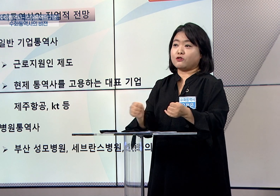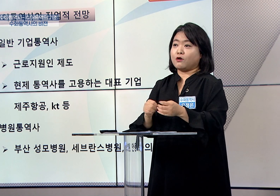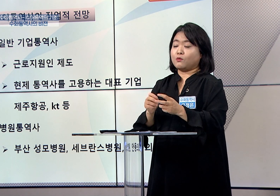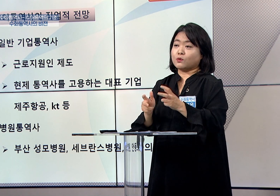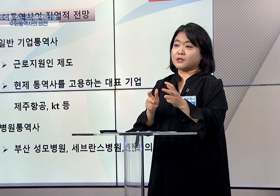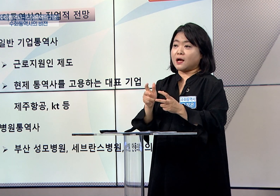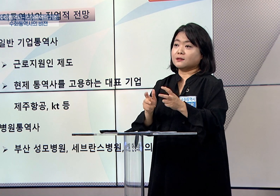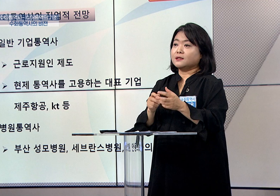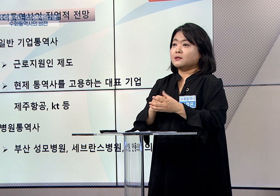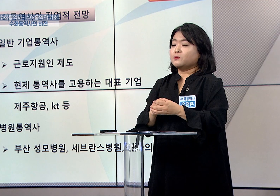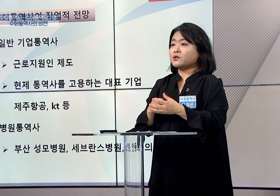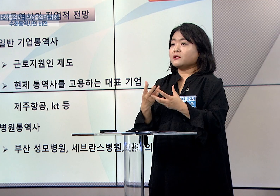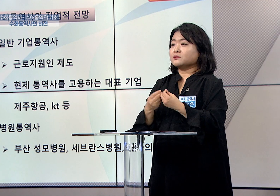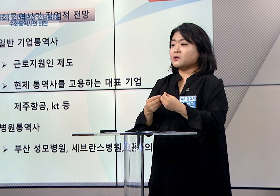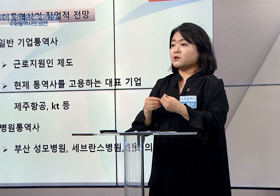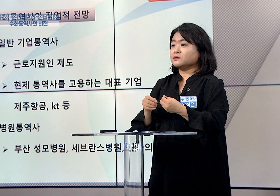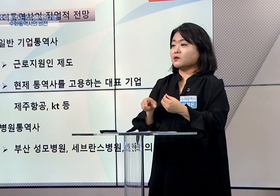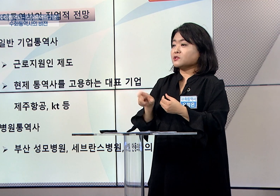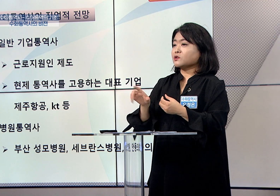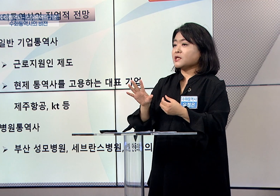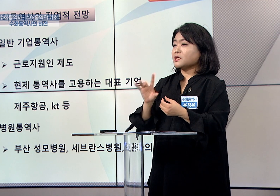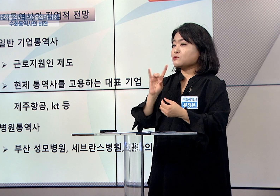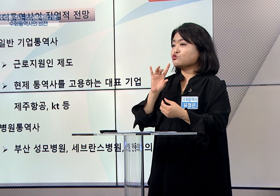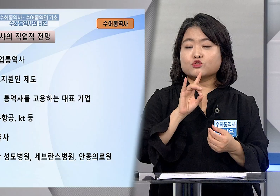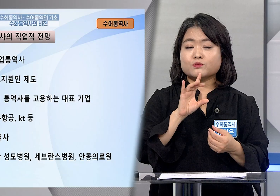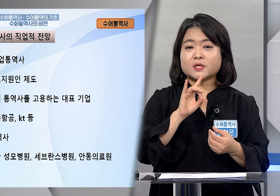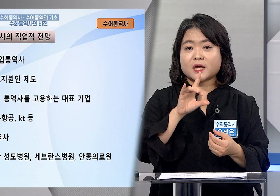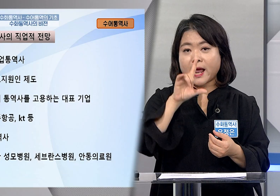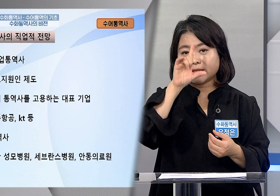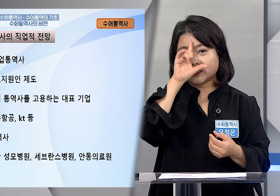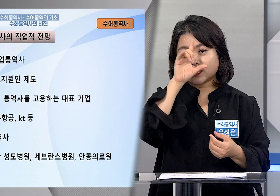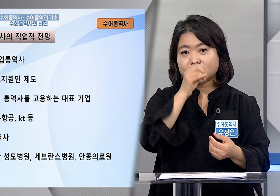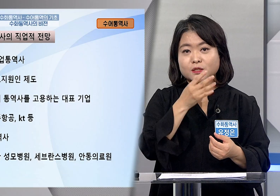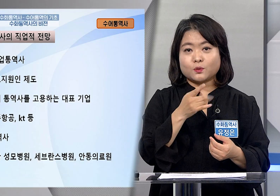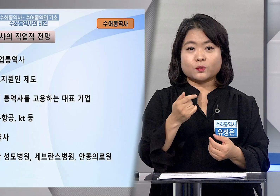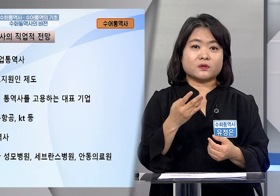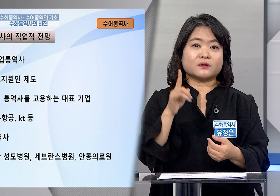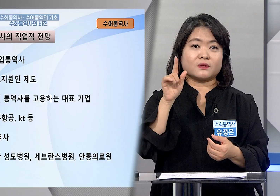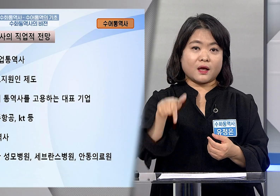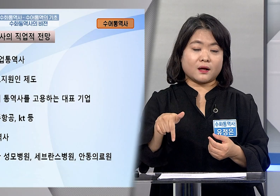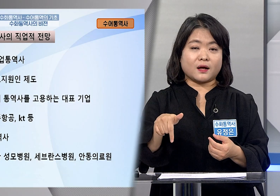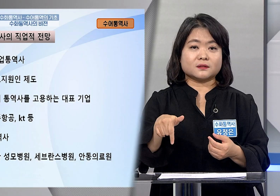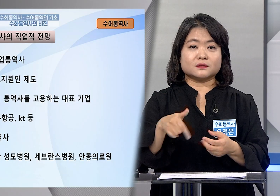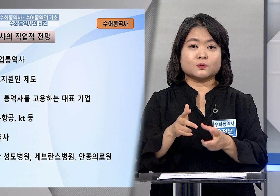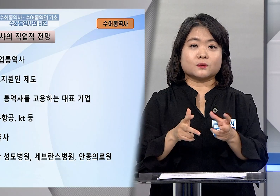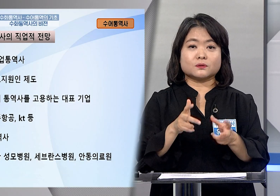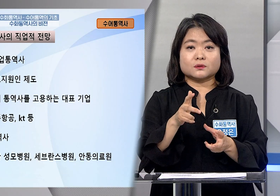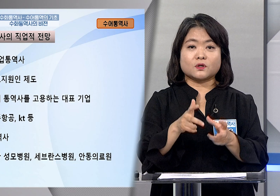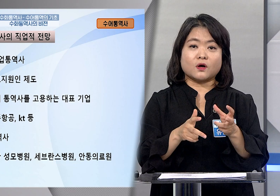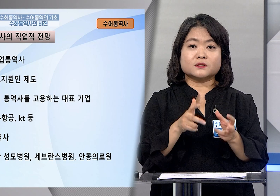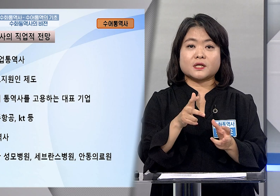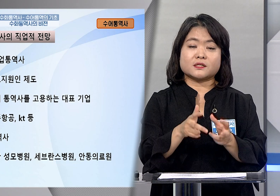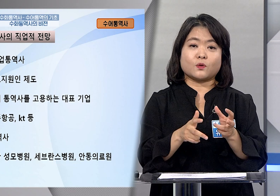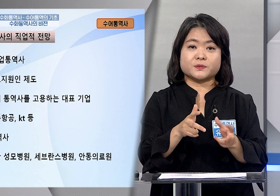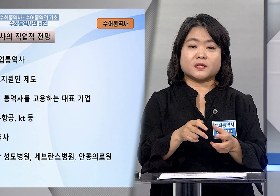많고요. 공장. 뭐 예를 들면 여기 적지 않았지만 구미, LG 이노텍 같은 그런